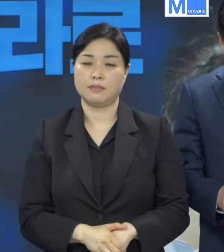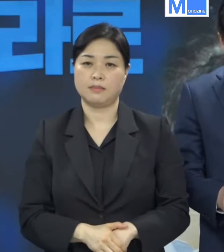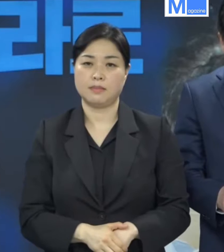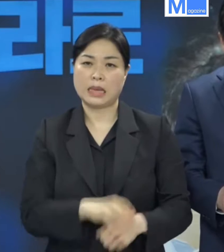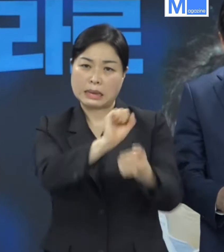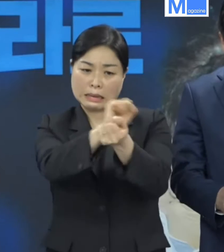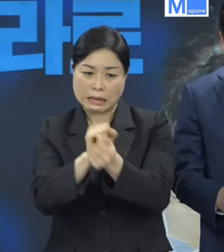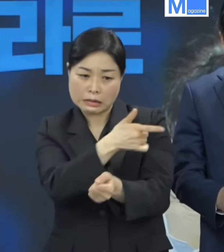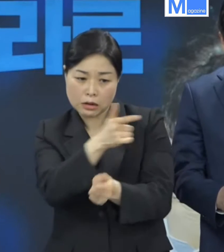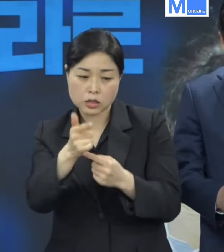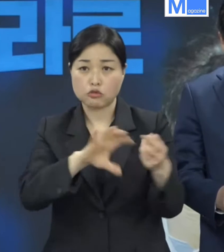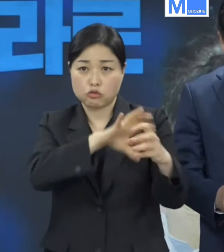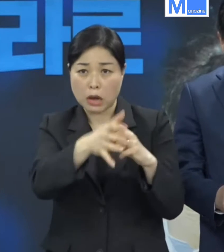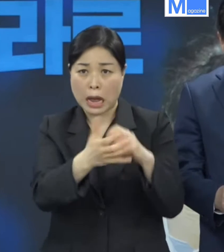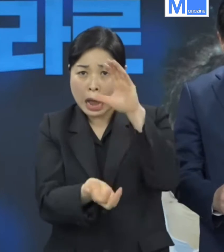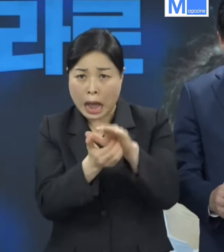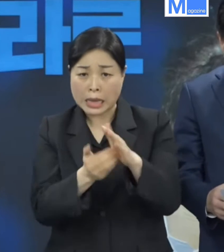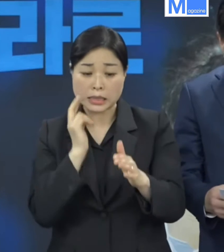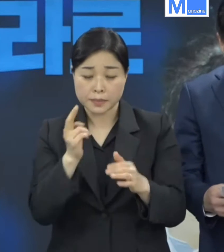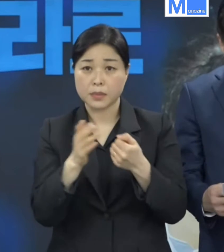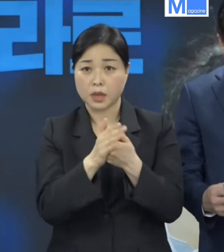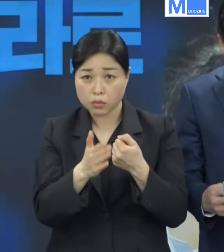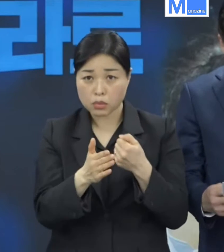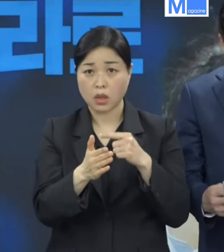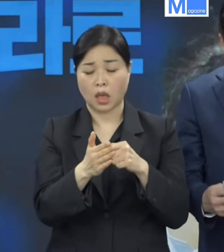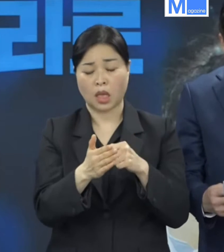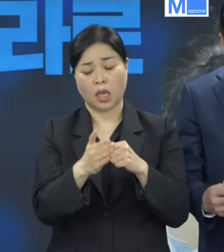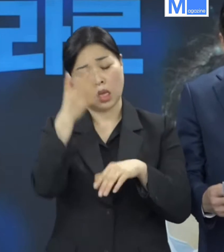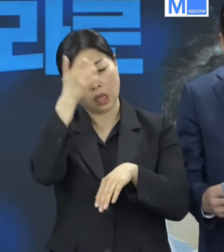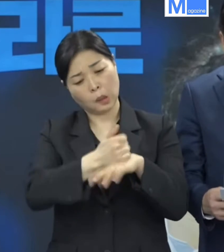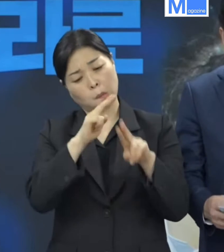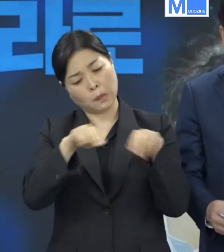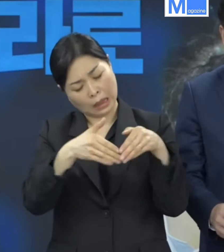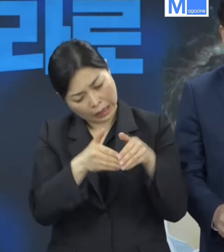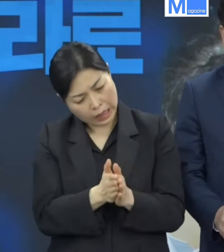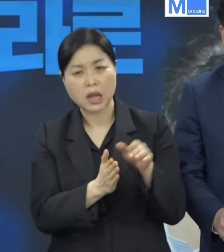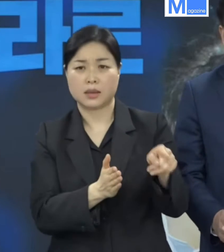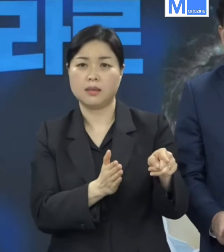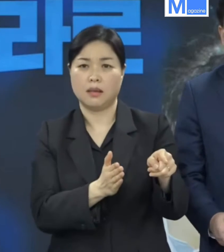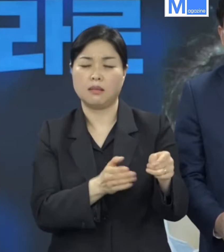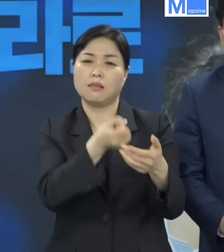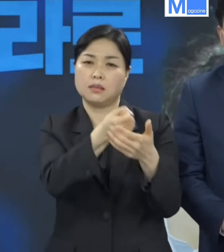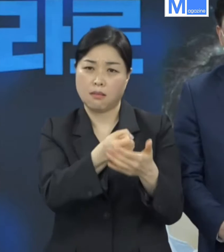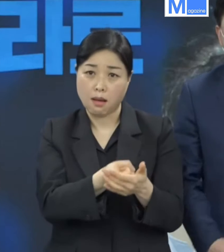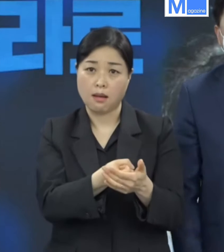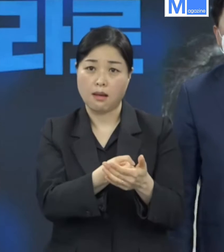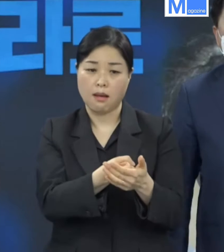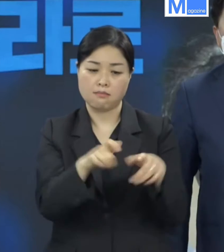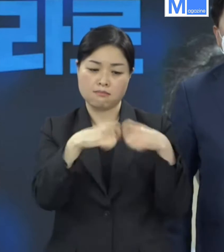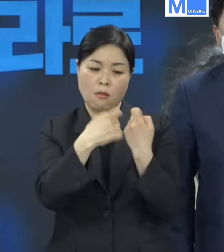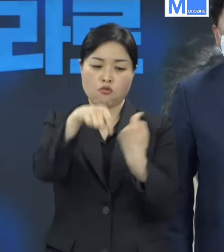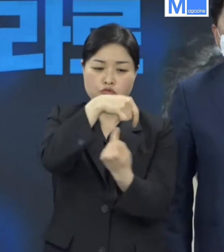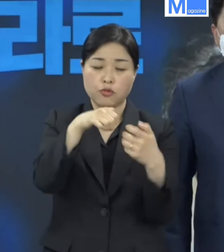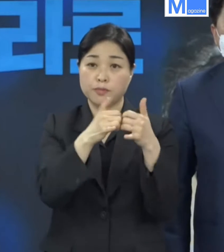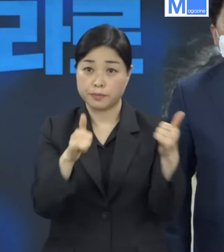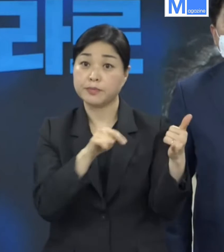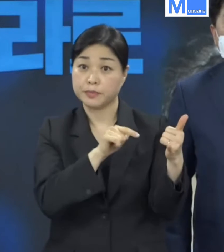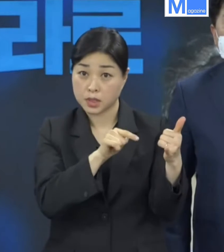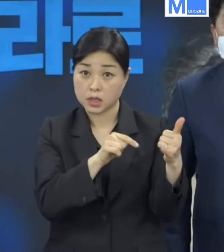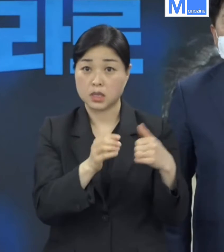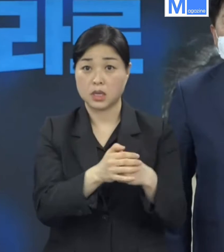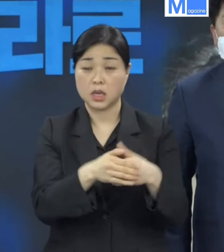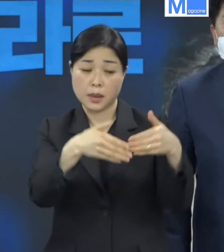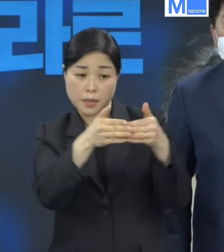감염병 같은 국가적 재난 때문에 불가피하게 폐업을 선택할 수밖에 없는 소상공인 자영업자들의 경우에